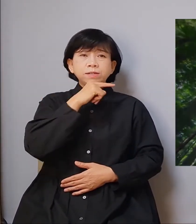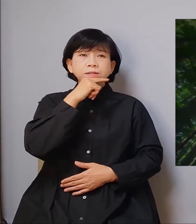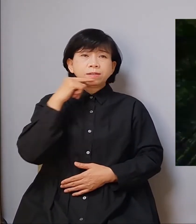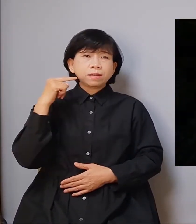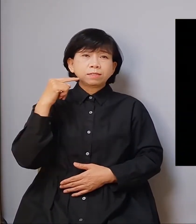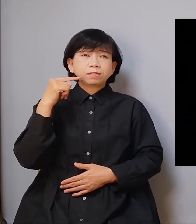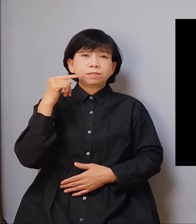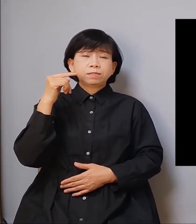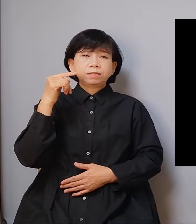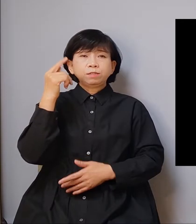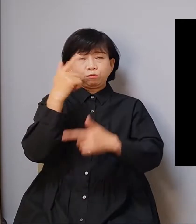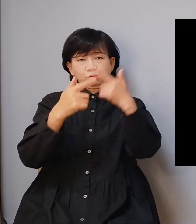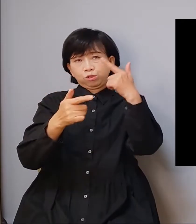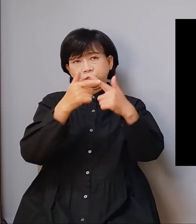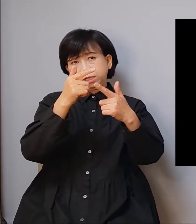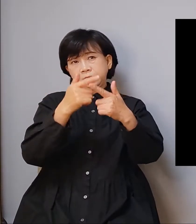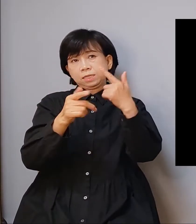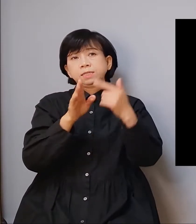참나무입니다.